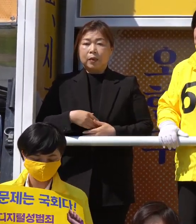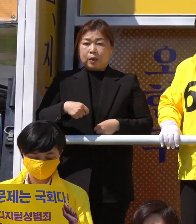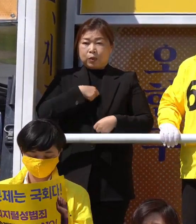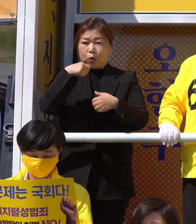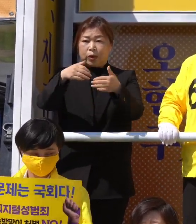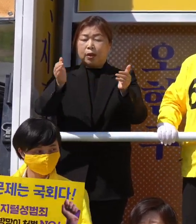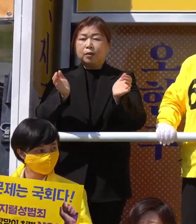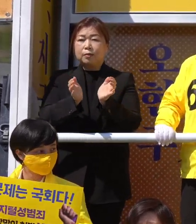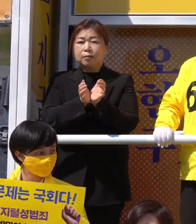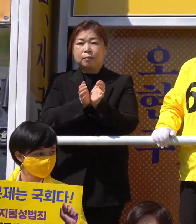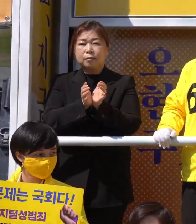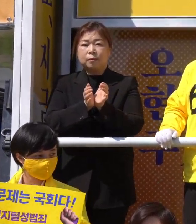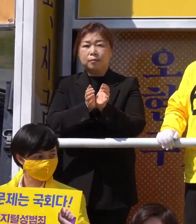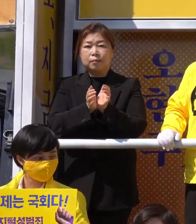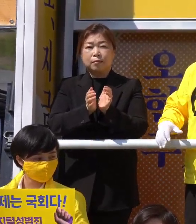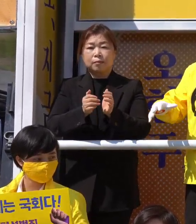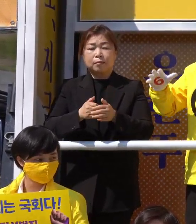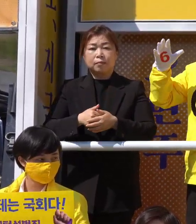정의당은